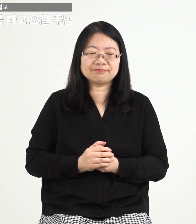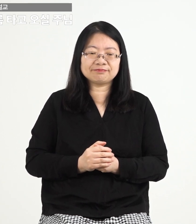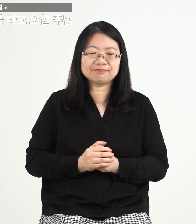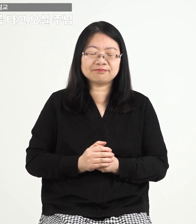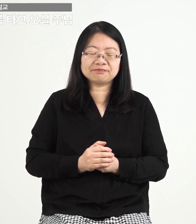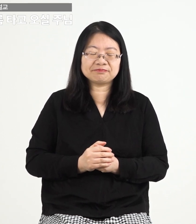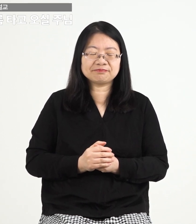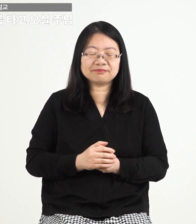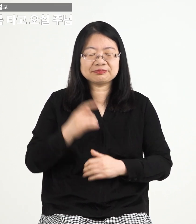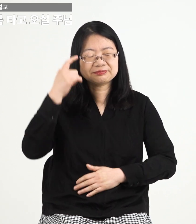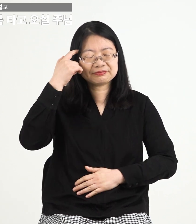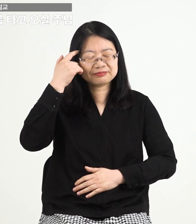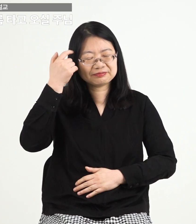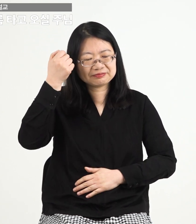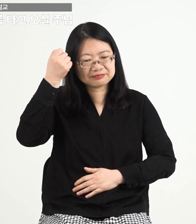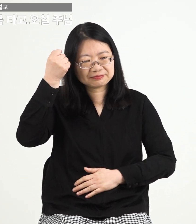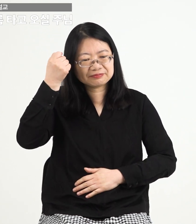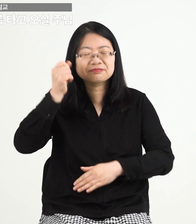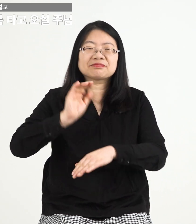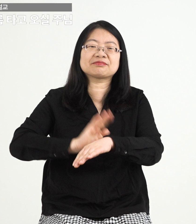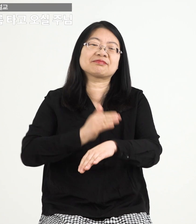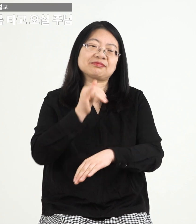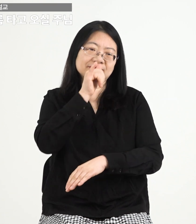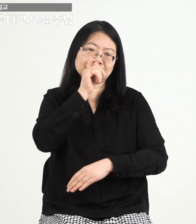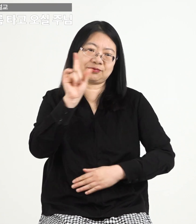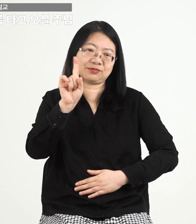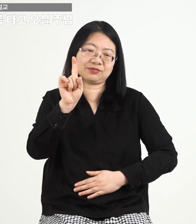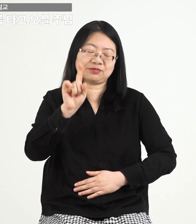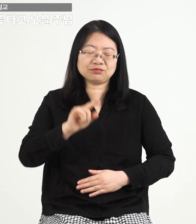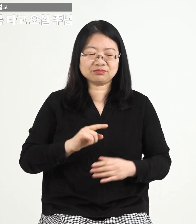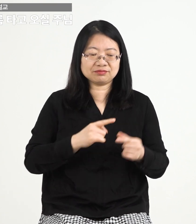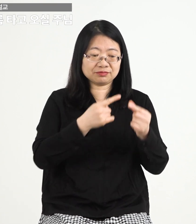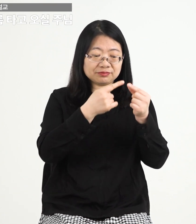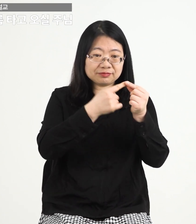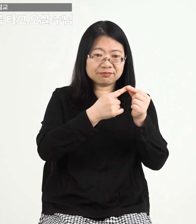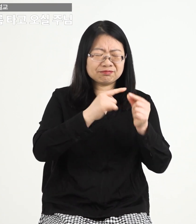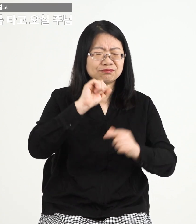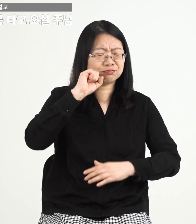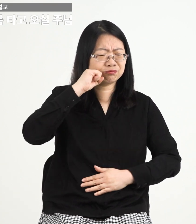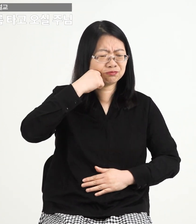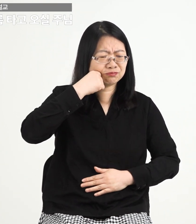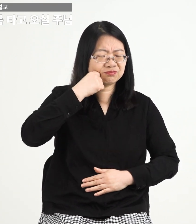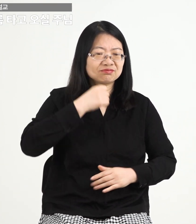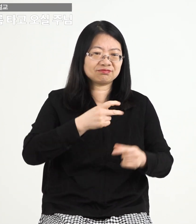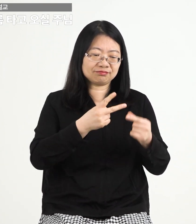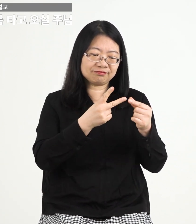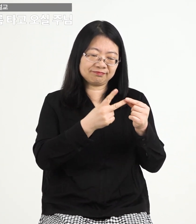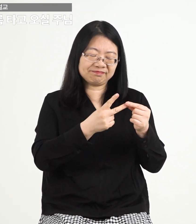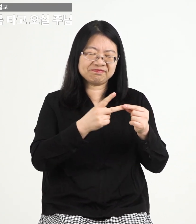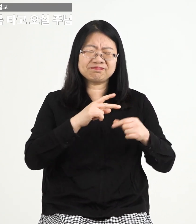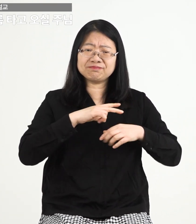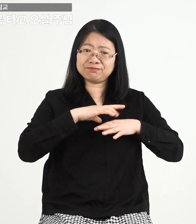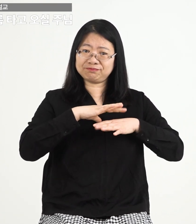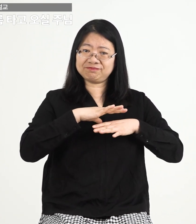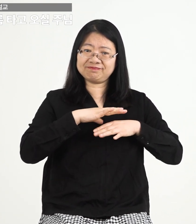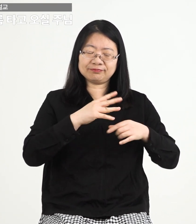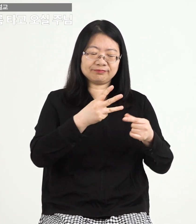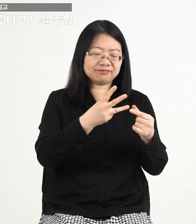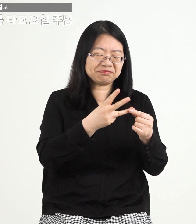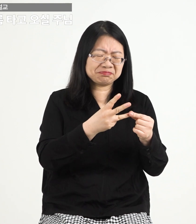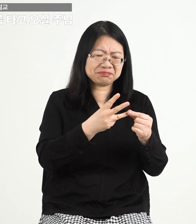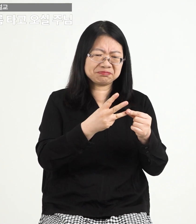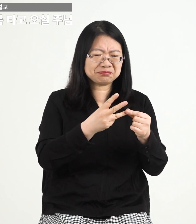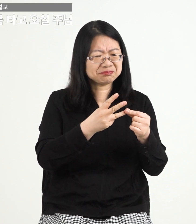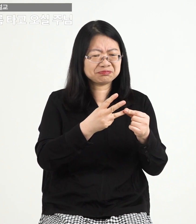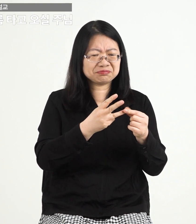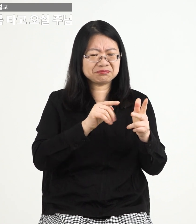첫째, 어렵다. 두 번째, 두렵다. 세 번째,